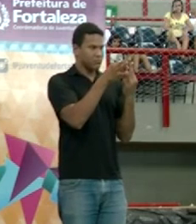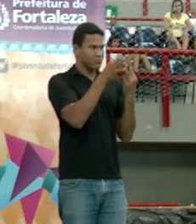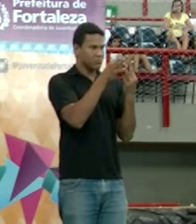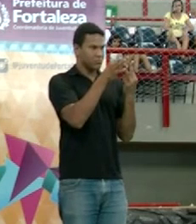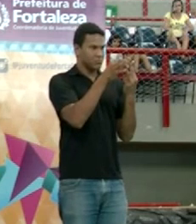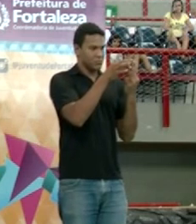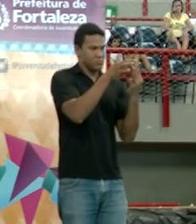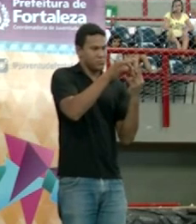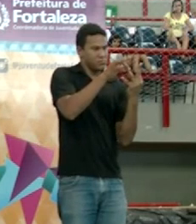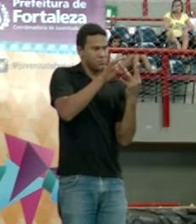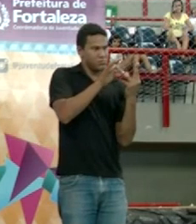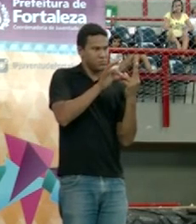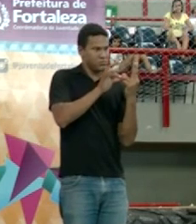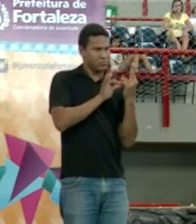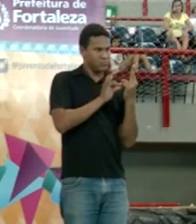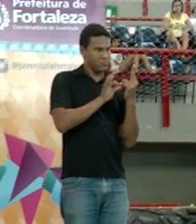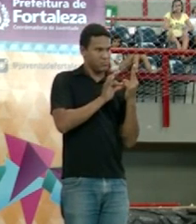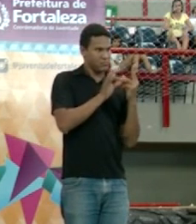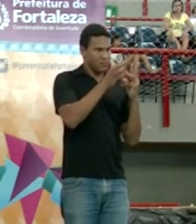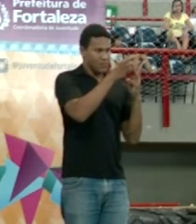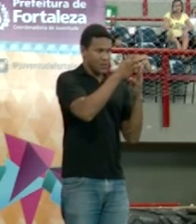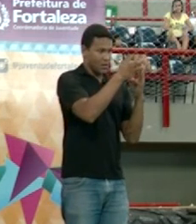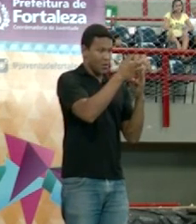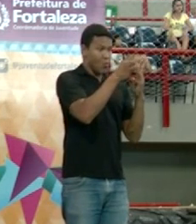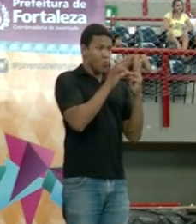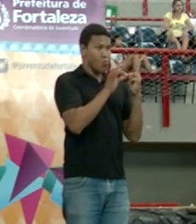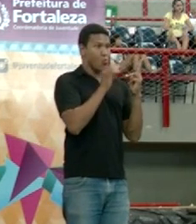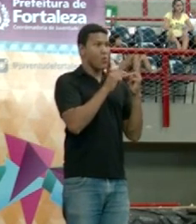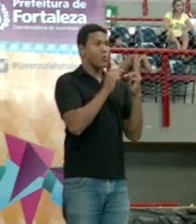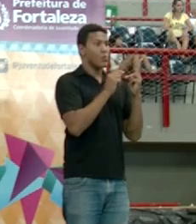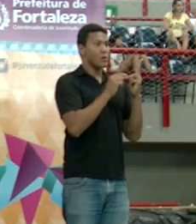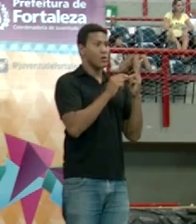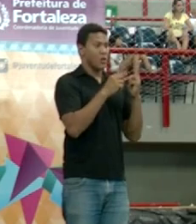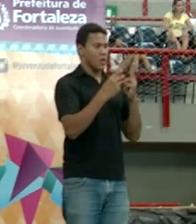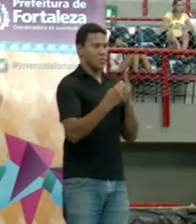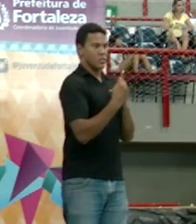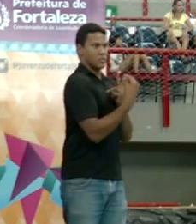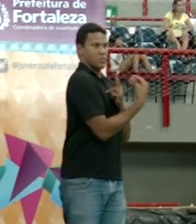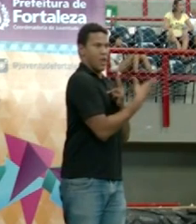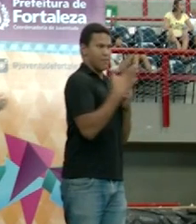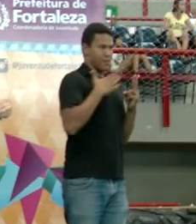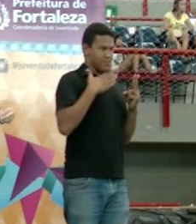com 2/3. Na teoria você fica com 2/3, tá?